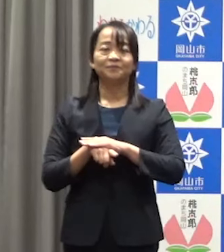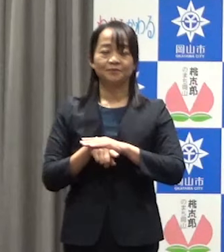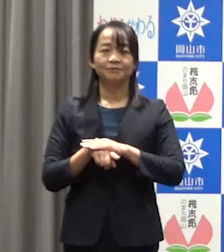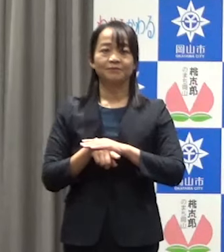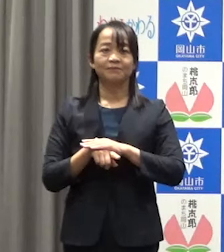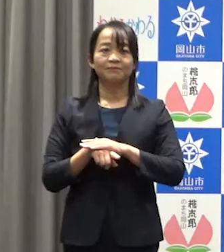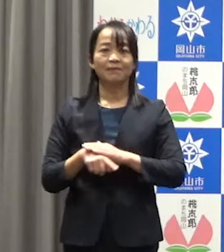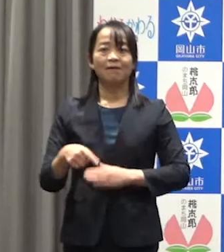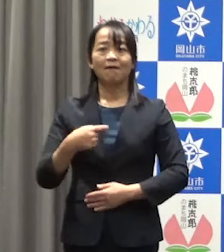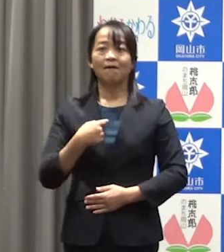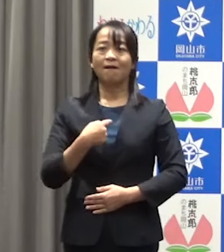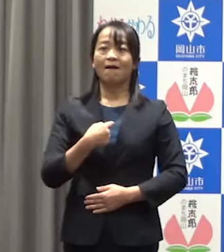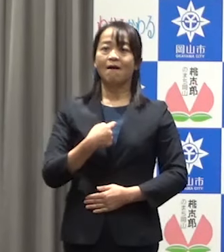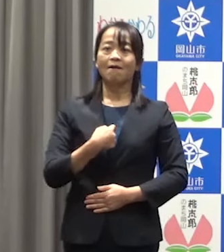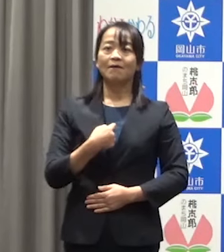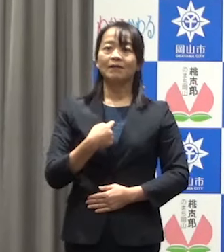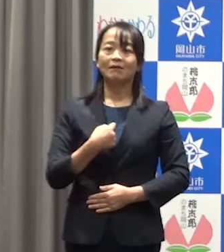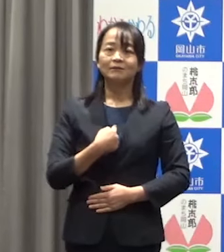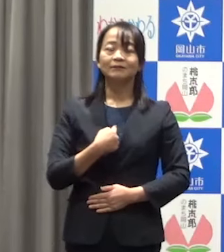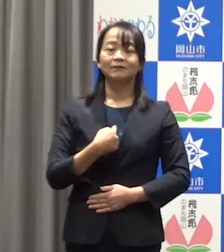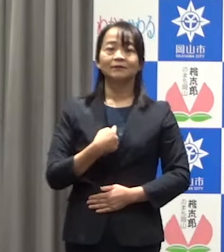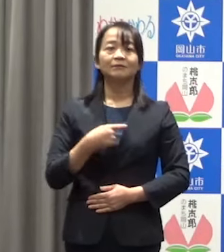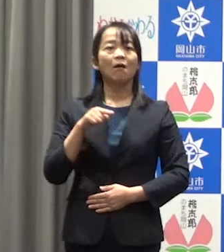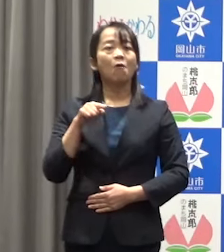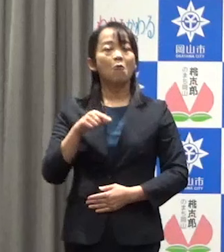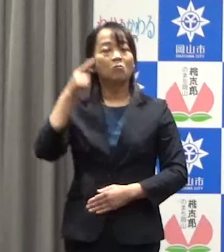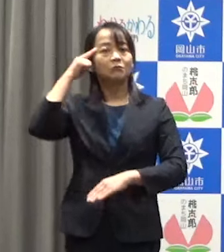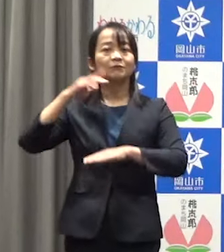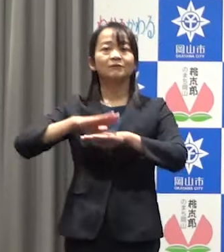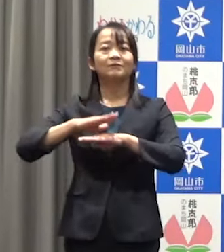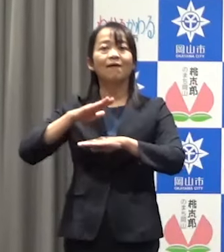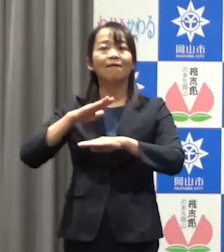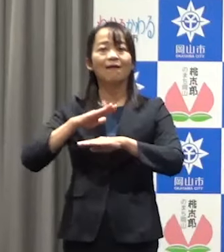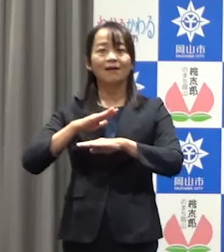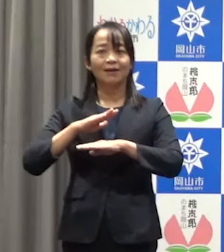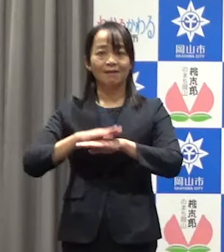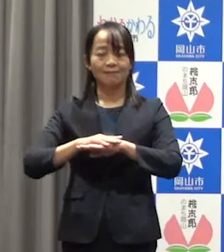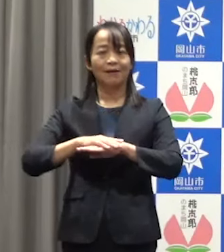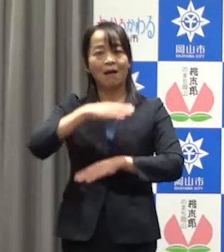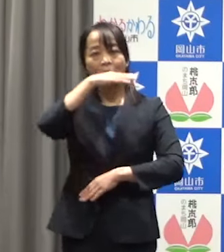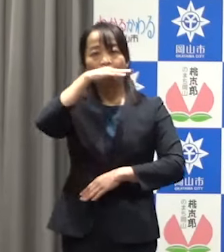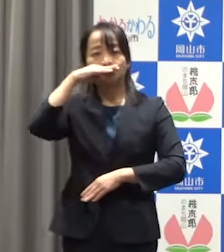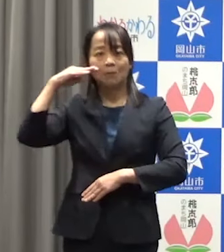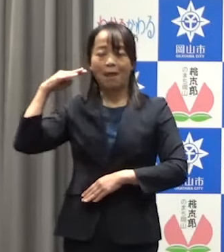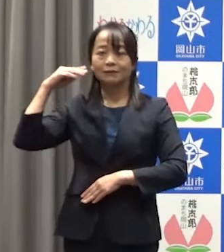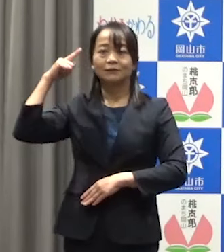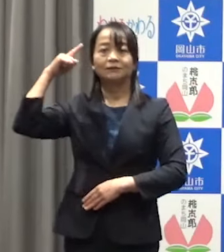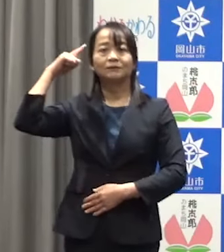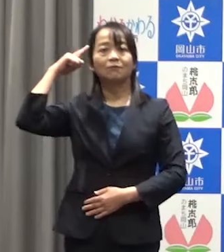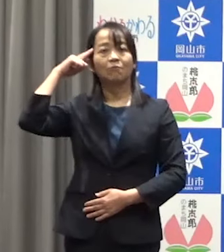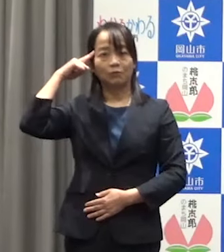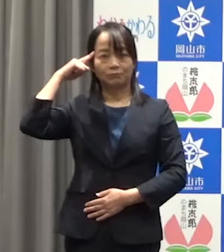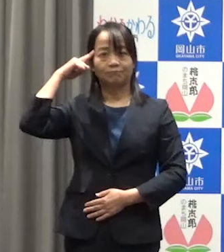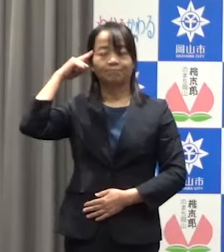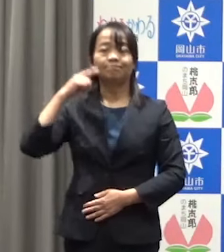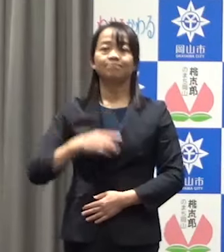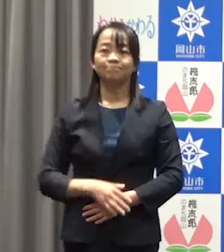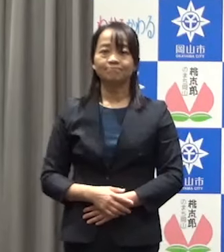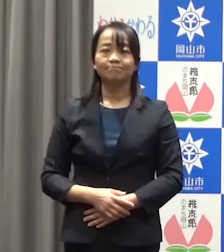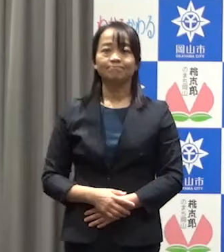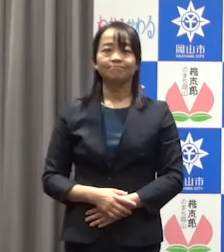私としてもこういう概念整理っていうのは素晴らしいと思いますし、そうい